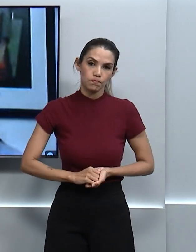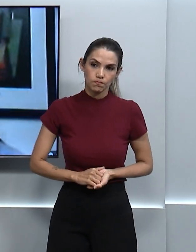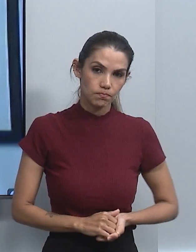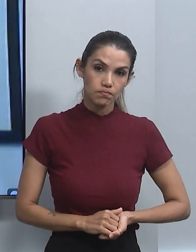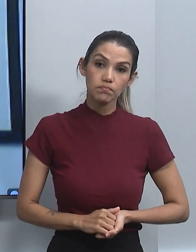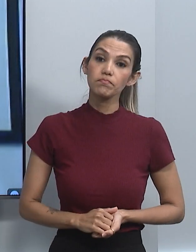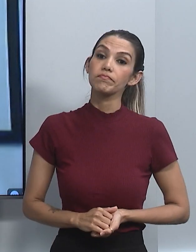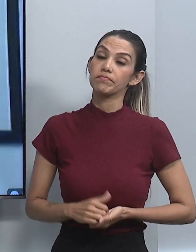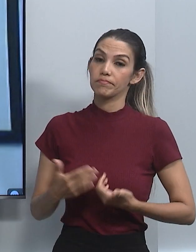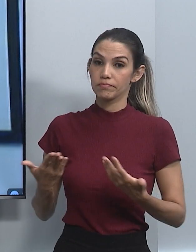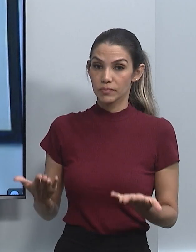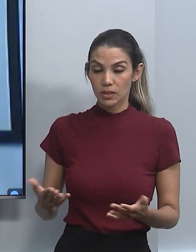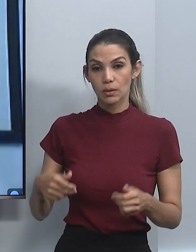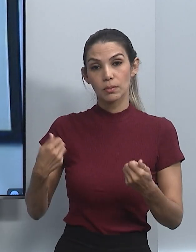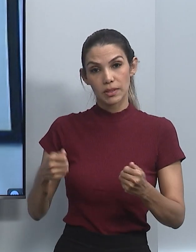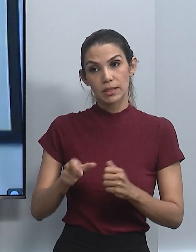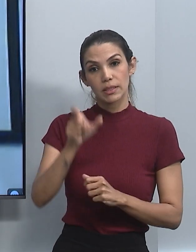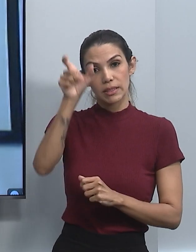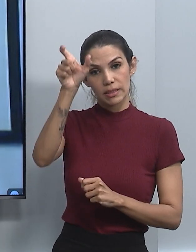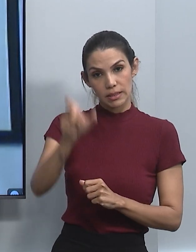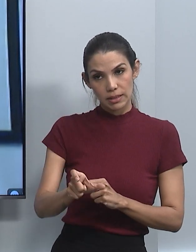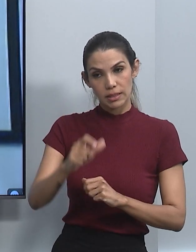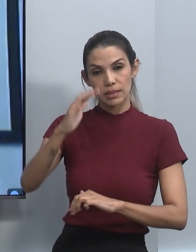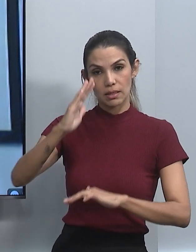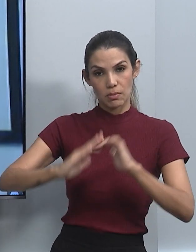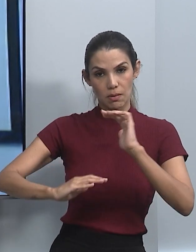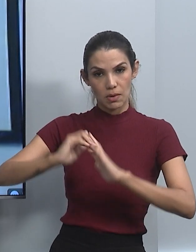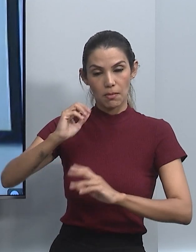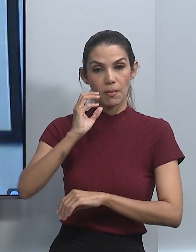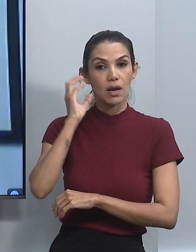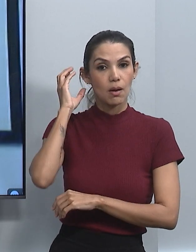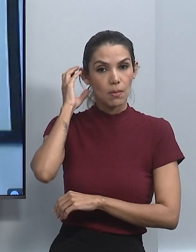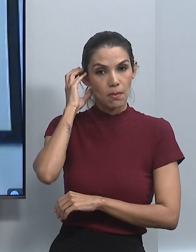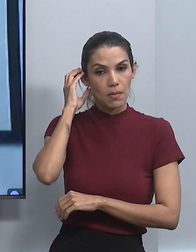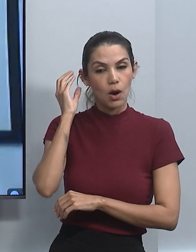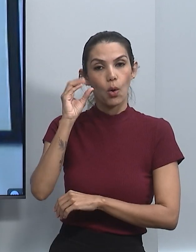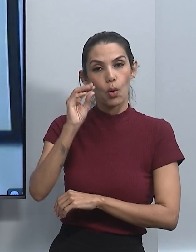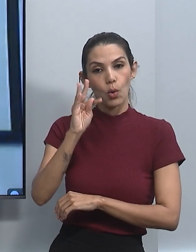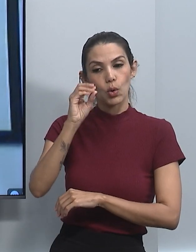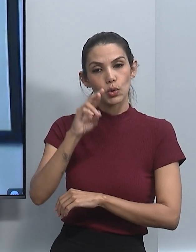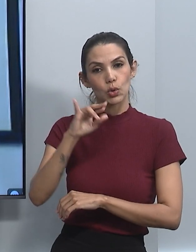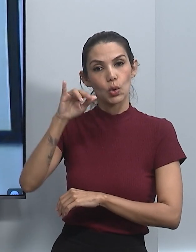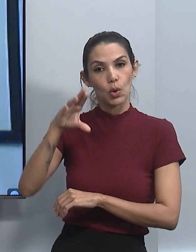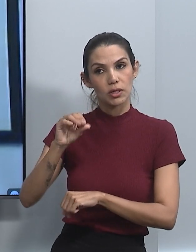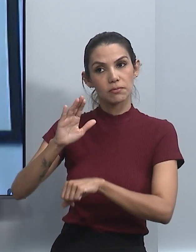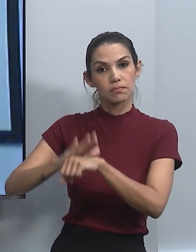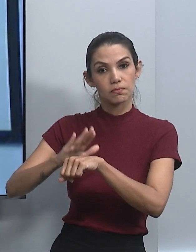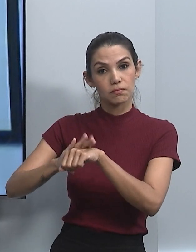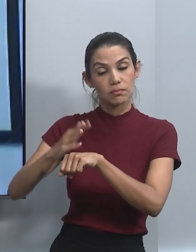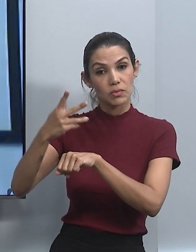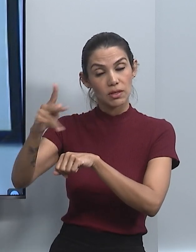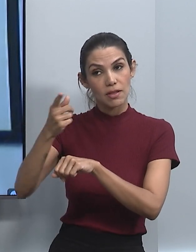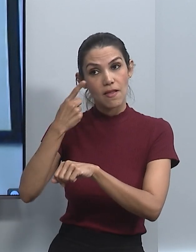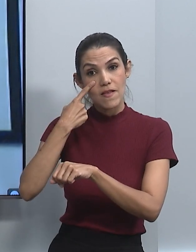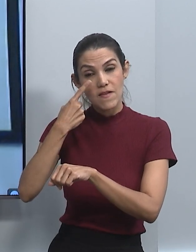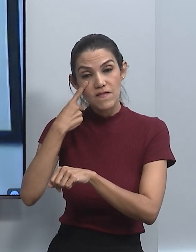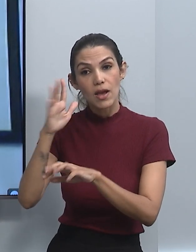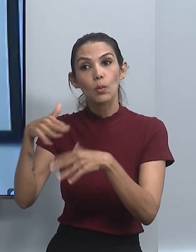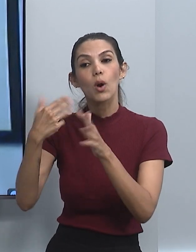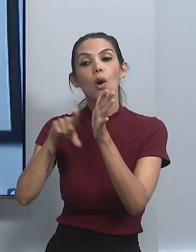Inicialmente, o médico procurado é o otorrinolaringologista, é ele quem vai prescrever os